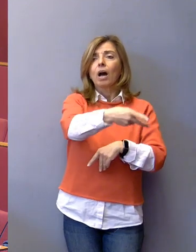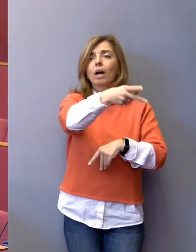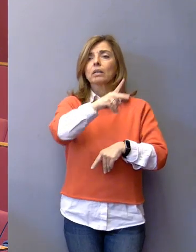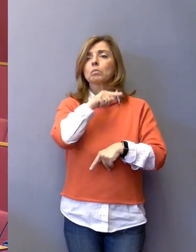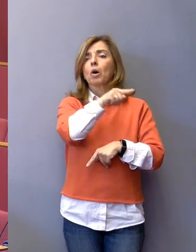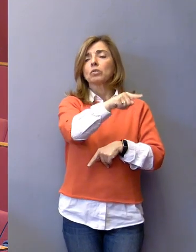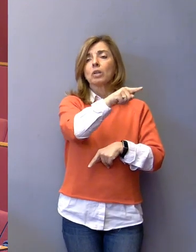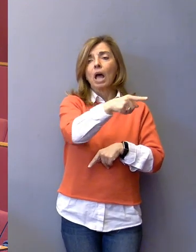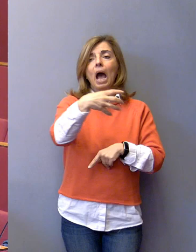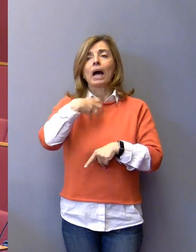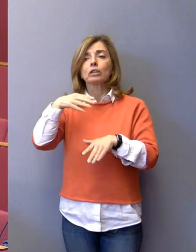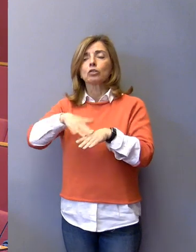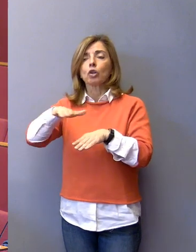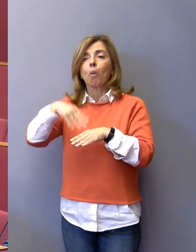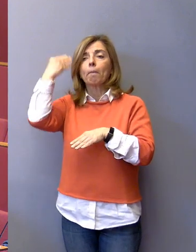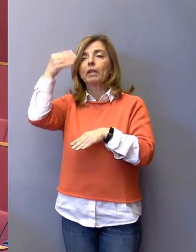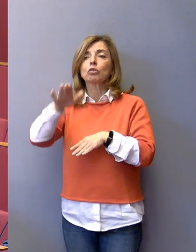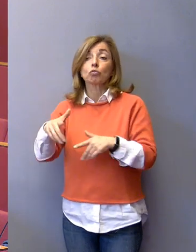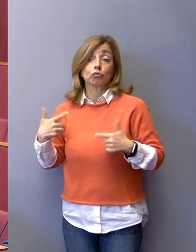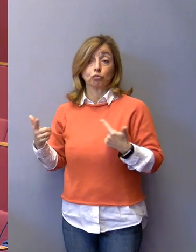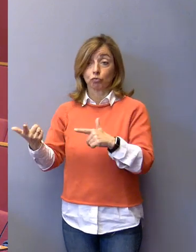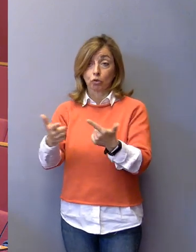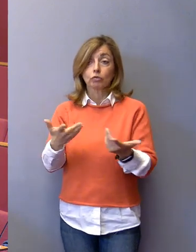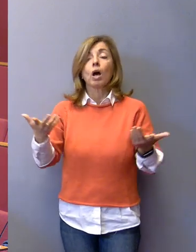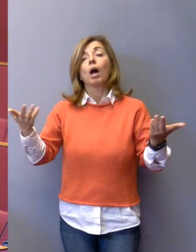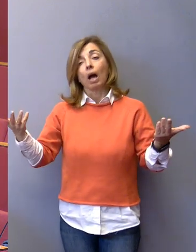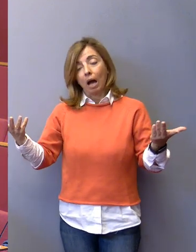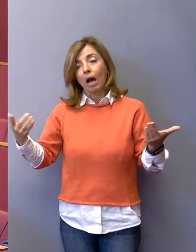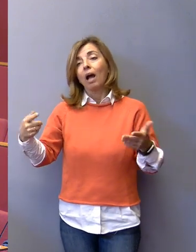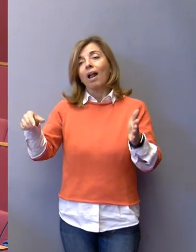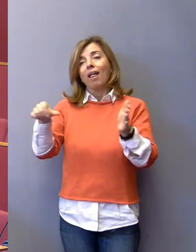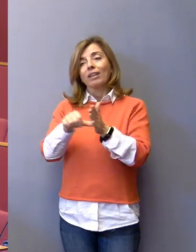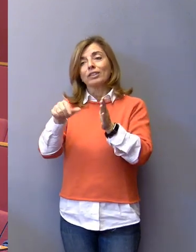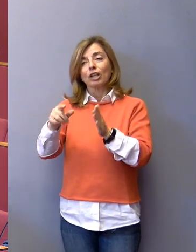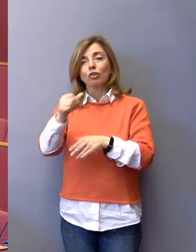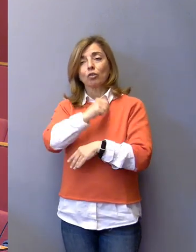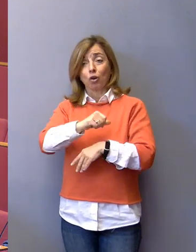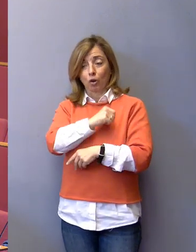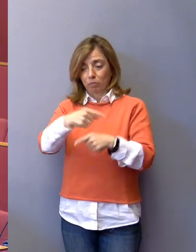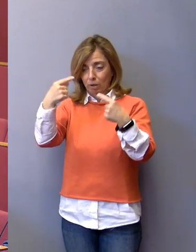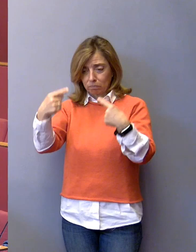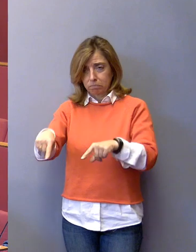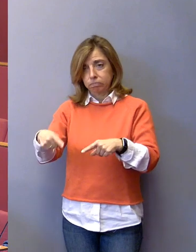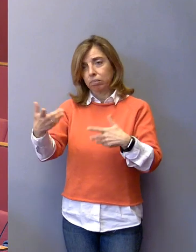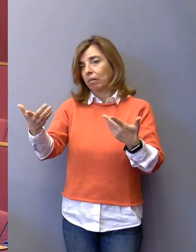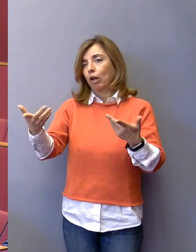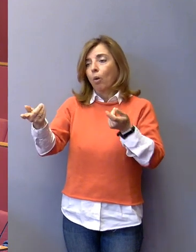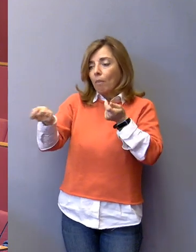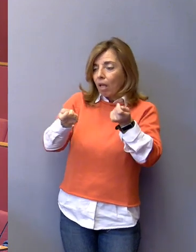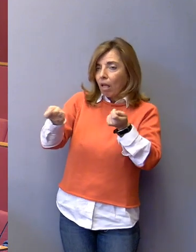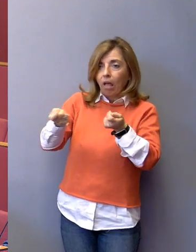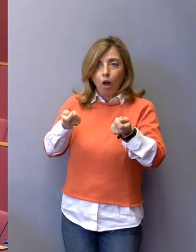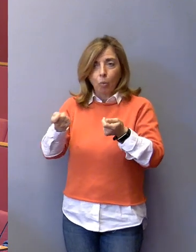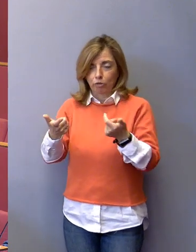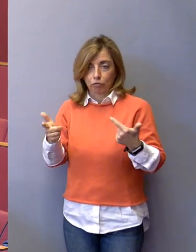non ha un'opinione ne prendiamo atto che quel settore del comune fosse lo sbando lo sapevamo già da tempo e opinioni diffuse anche tra i colleghi di maggioranza quindi